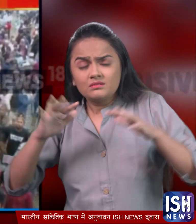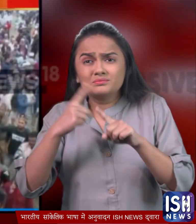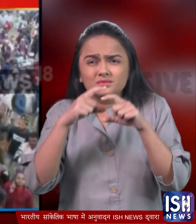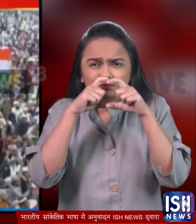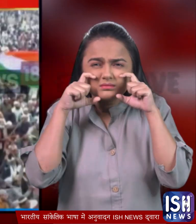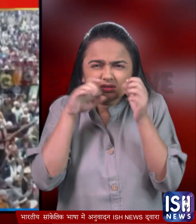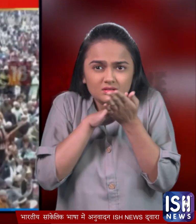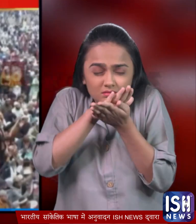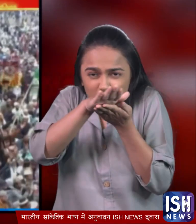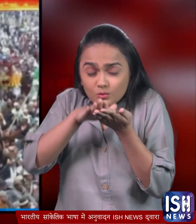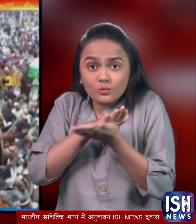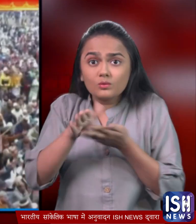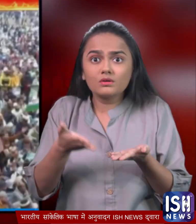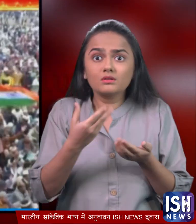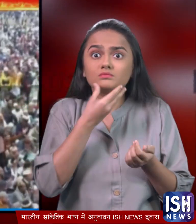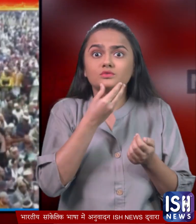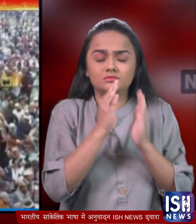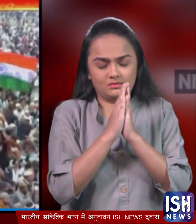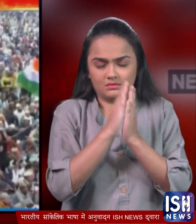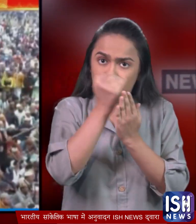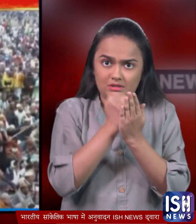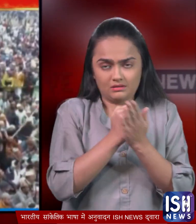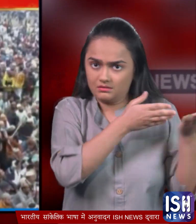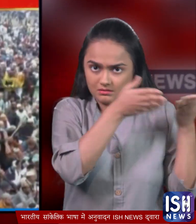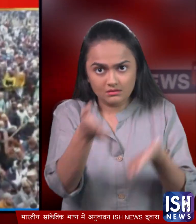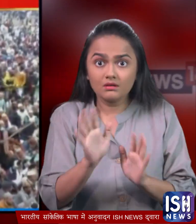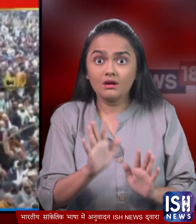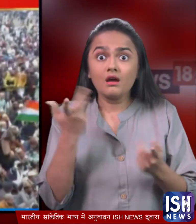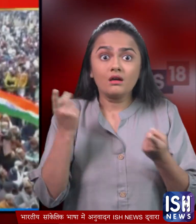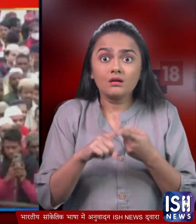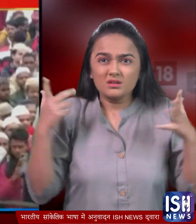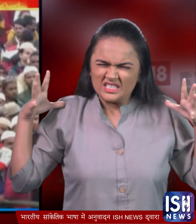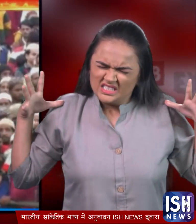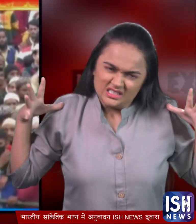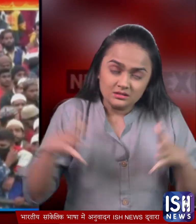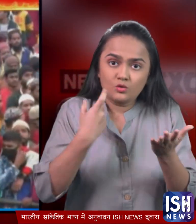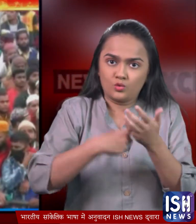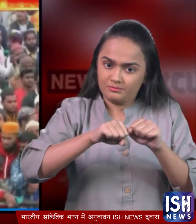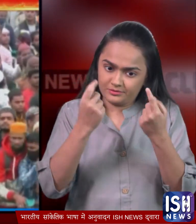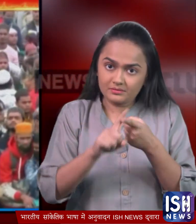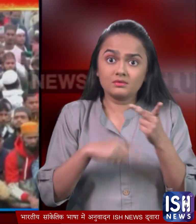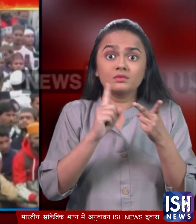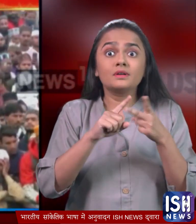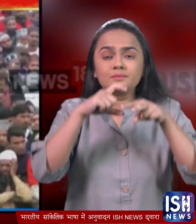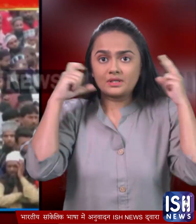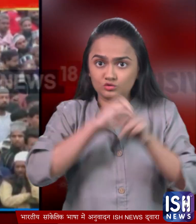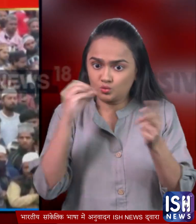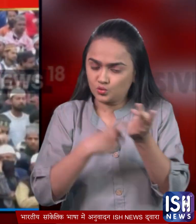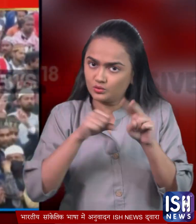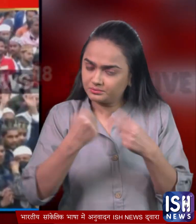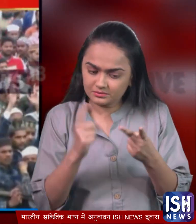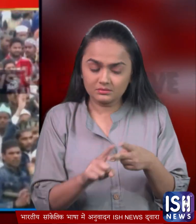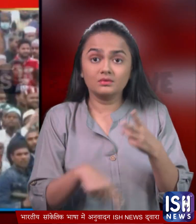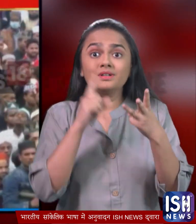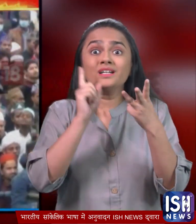बिना मास्क के। इस मुस्लिम धर्म सम्मेलन में पहला नियम यह टूटा कि वहां भीड़ जुटी। दूसरा ये कि लोगों ने मास्क नहीं लगाए,